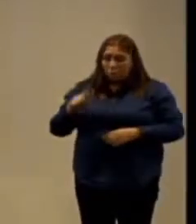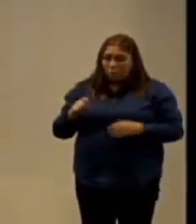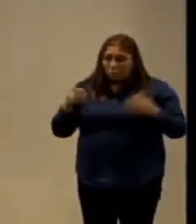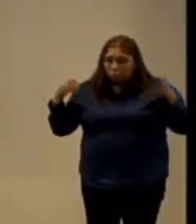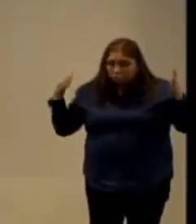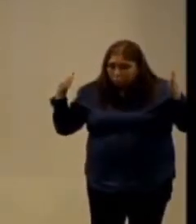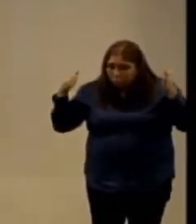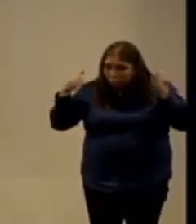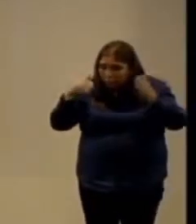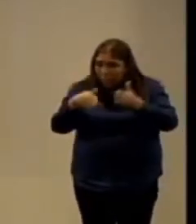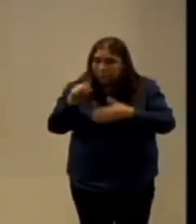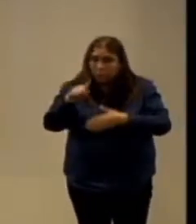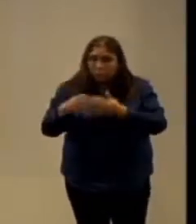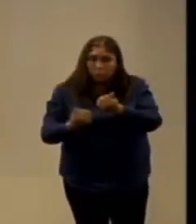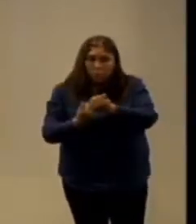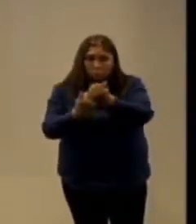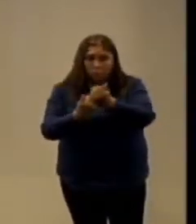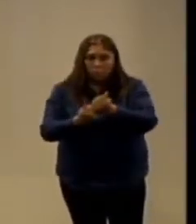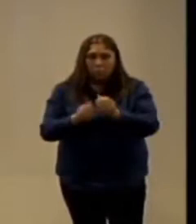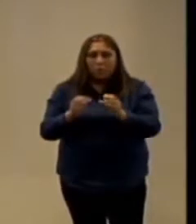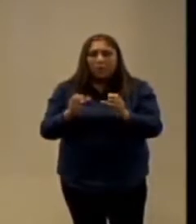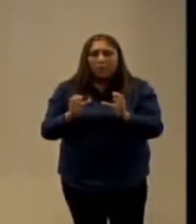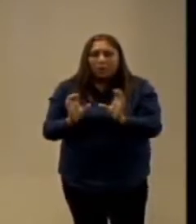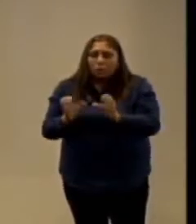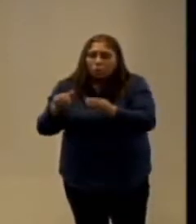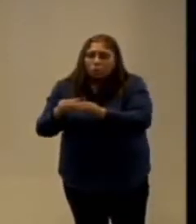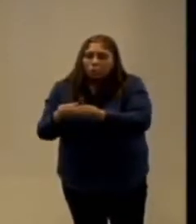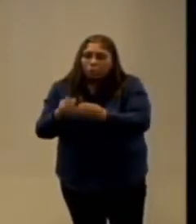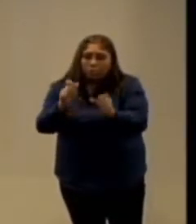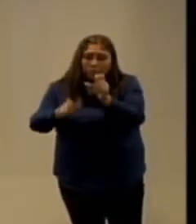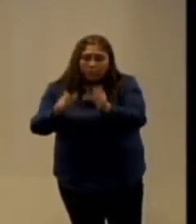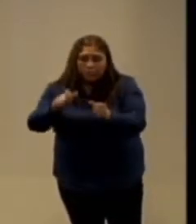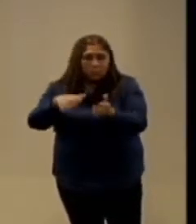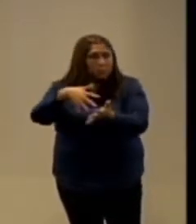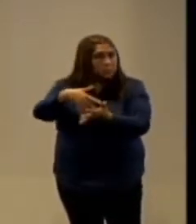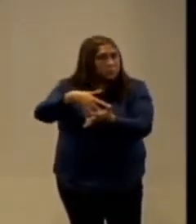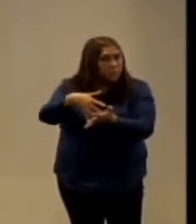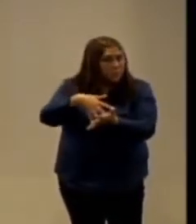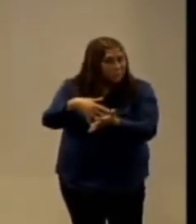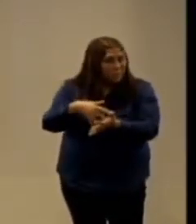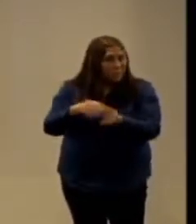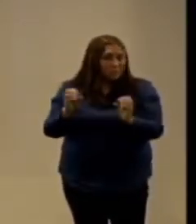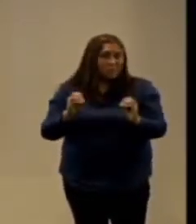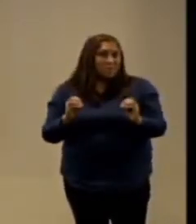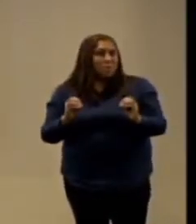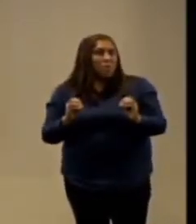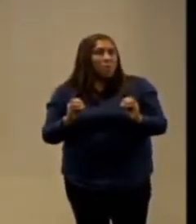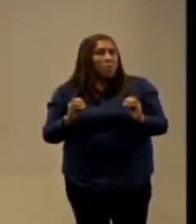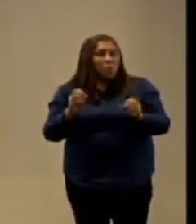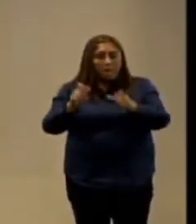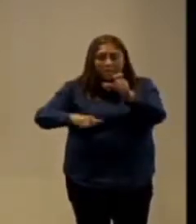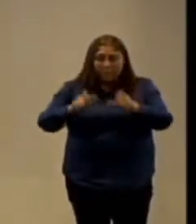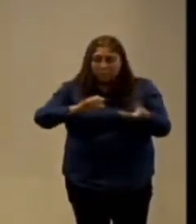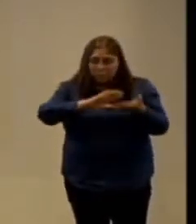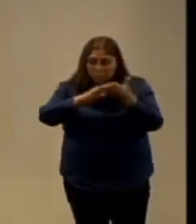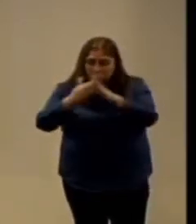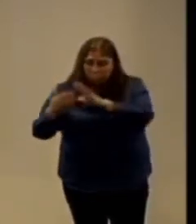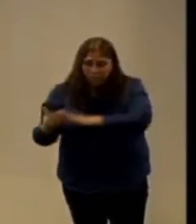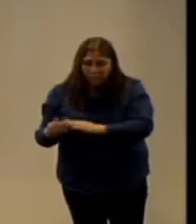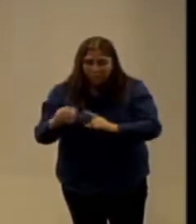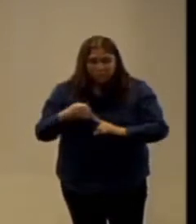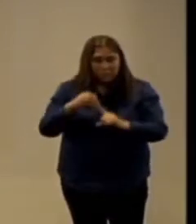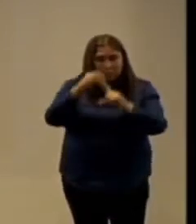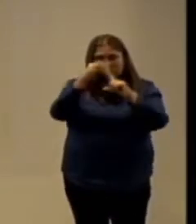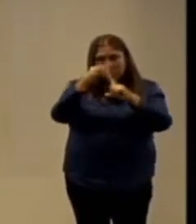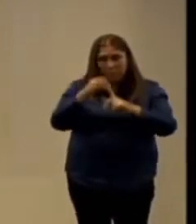sus intervenciones en población en situación de pobreza, poblaciones en situaciones vulnerables y poblaciones en situaciones especiales,